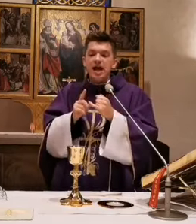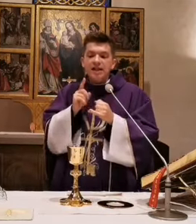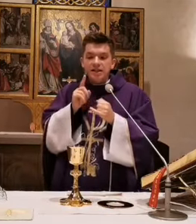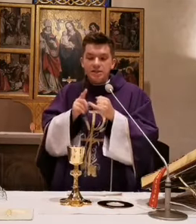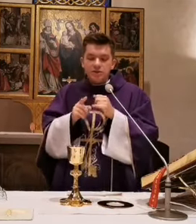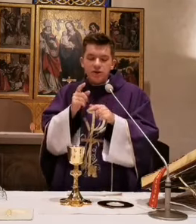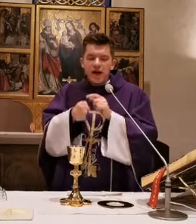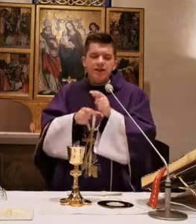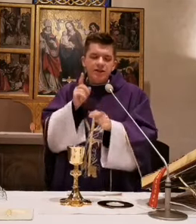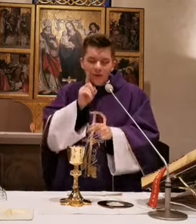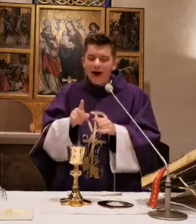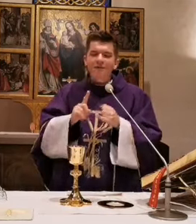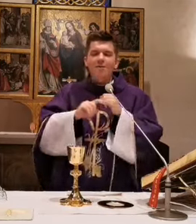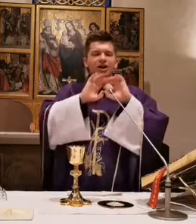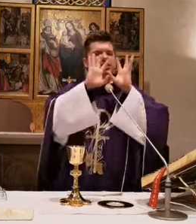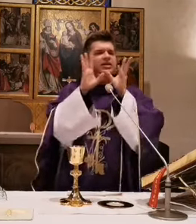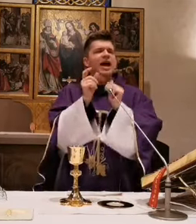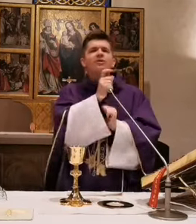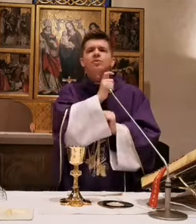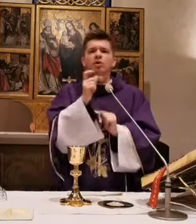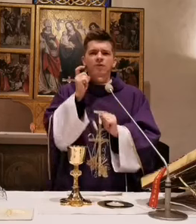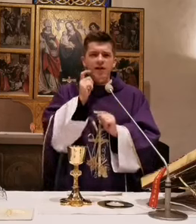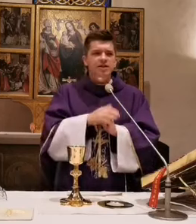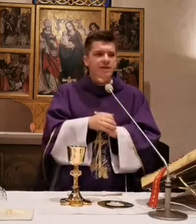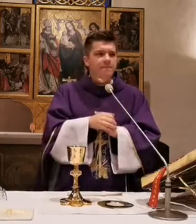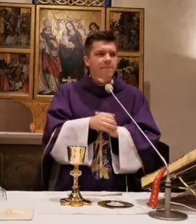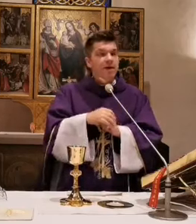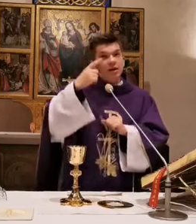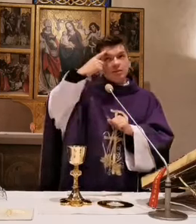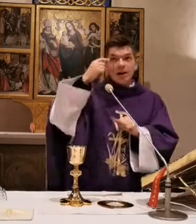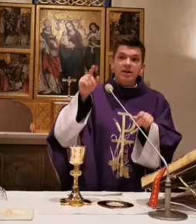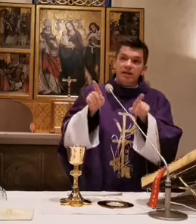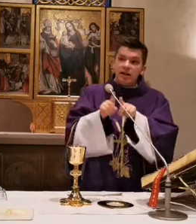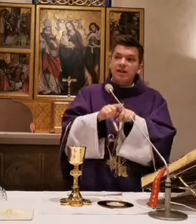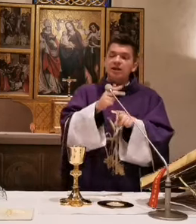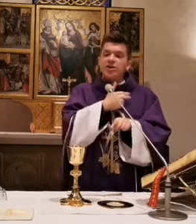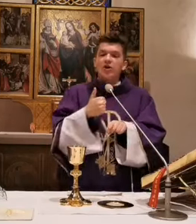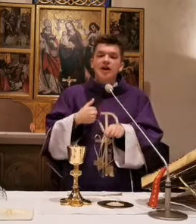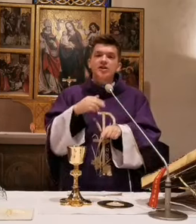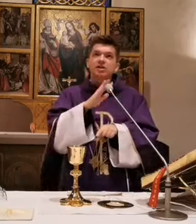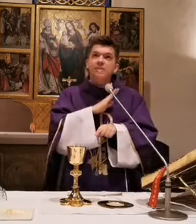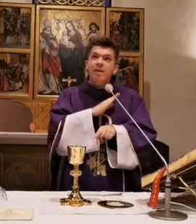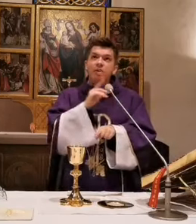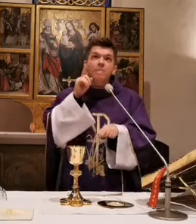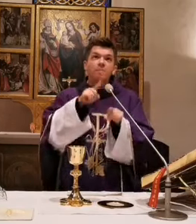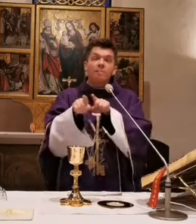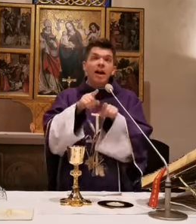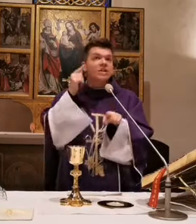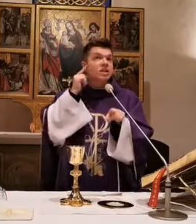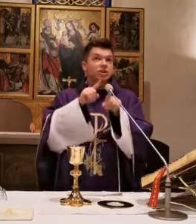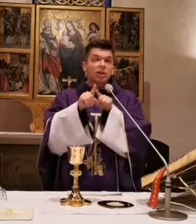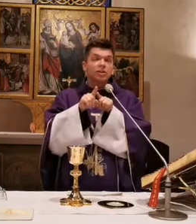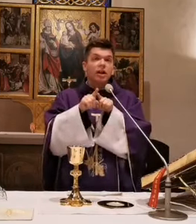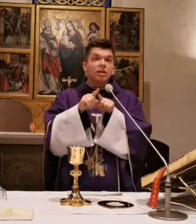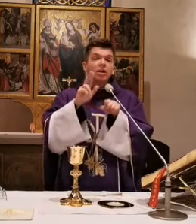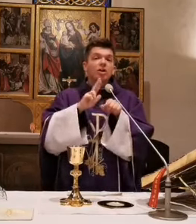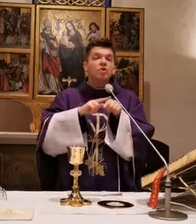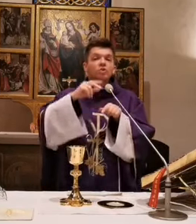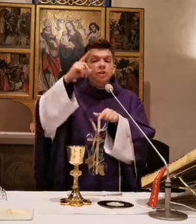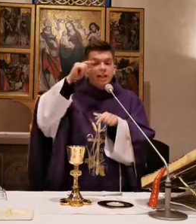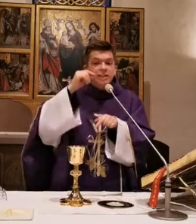biskupem Stanisławem oraz całym duchowieństwem. Pamiętaj także o naszym zmarłych, braciach i